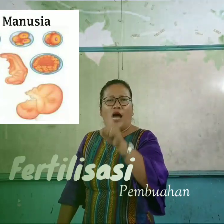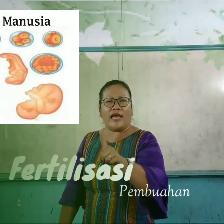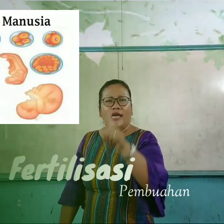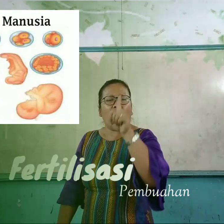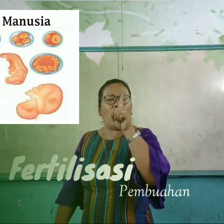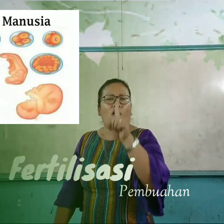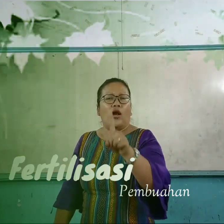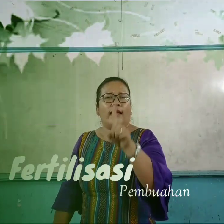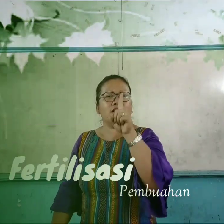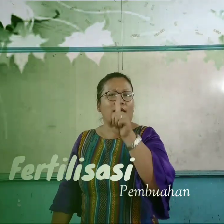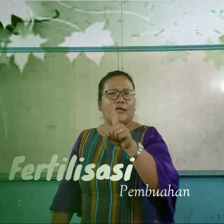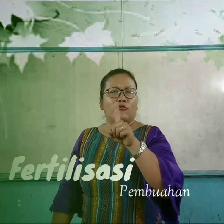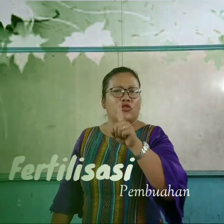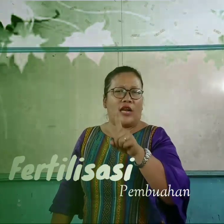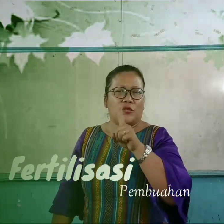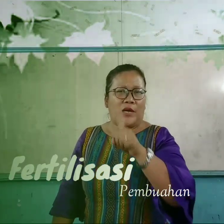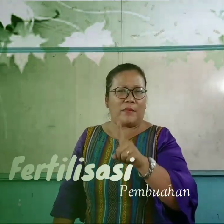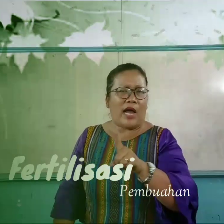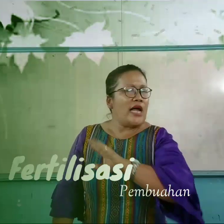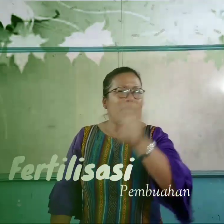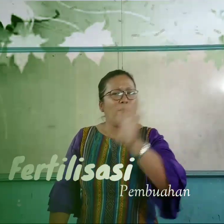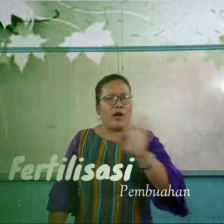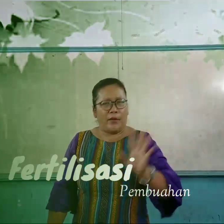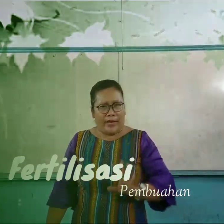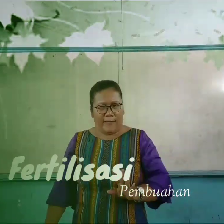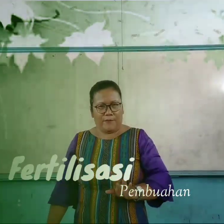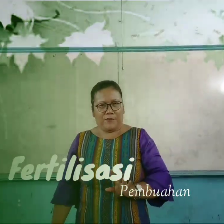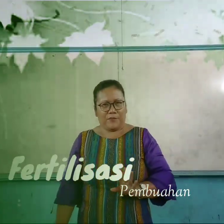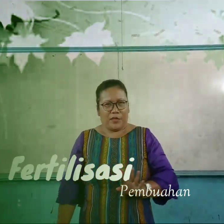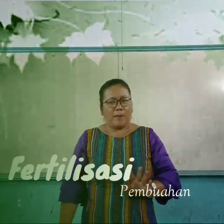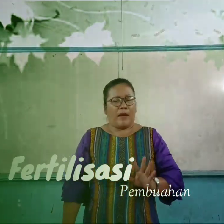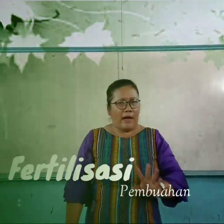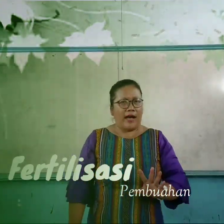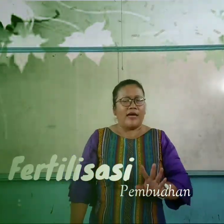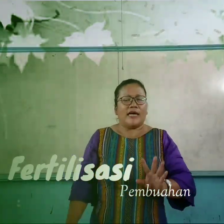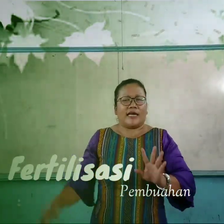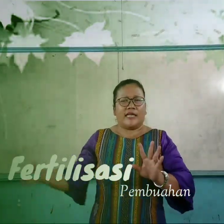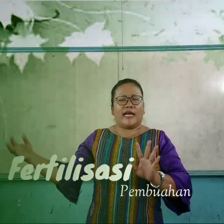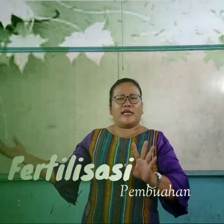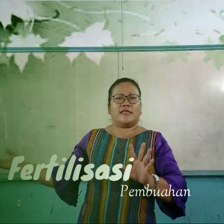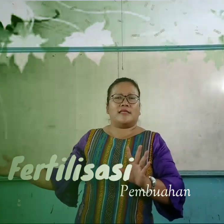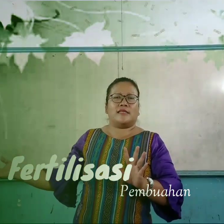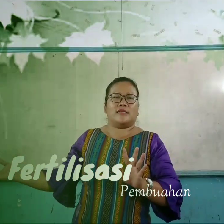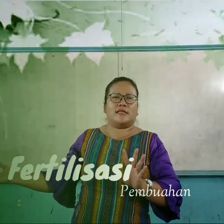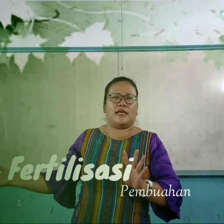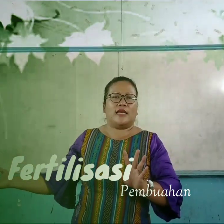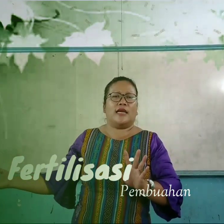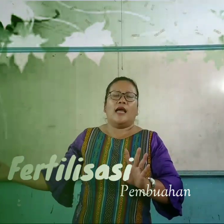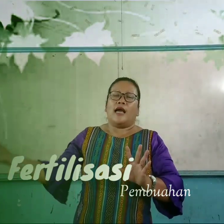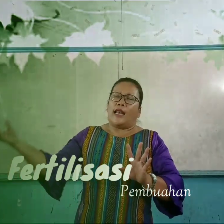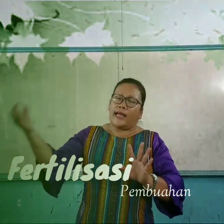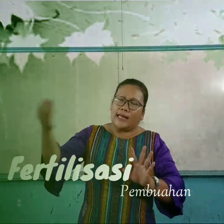dibuahi oleh satu sel sperma, tidak boleh lebih. Memang ketika si